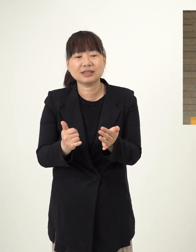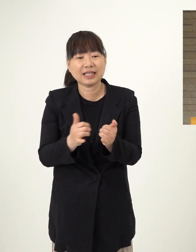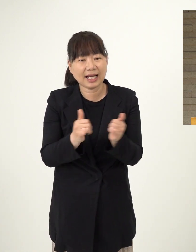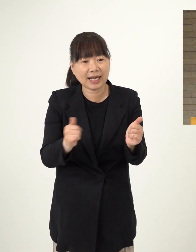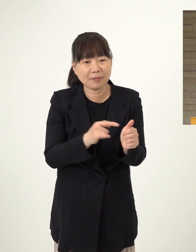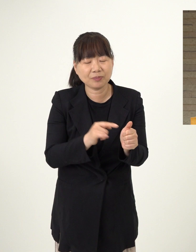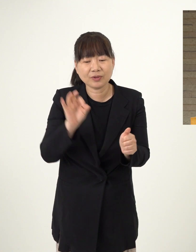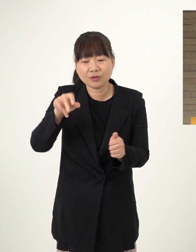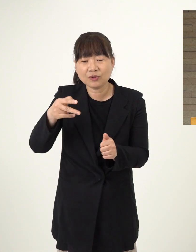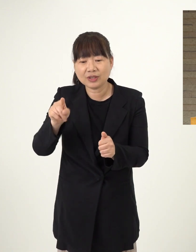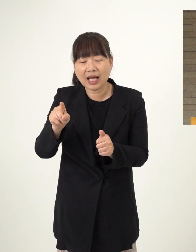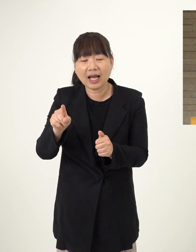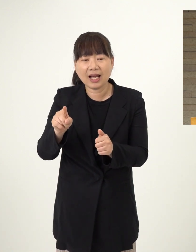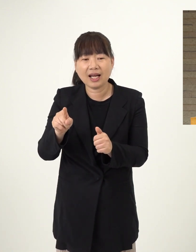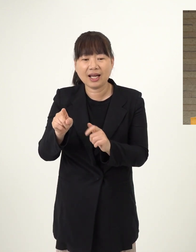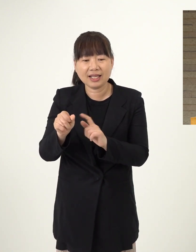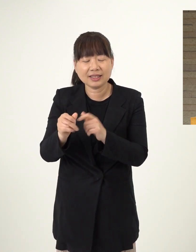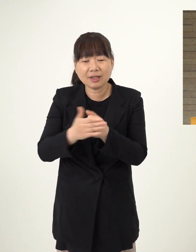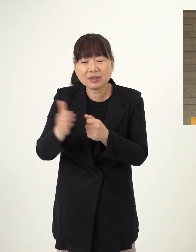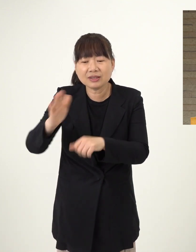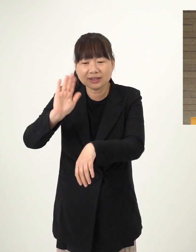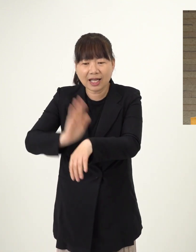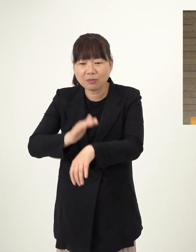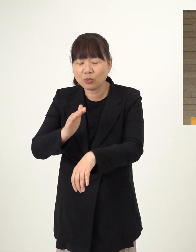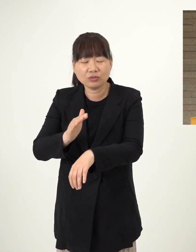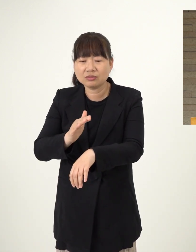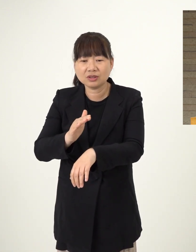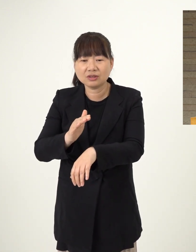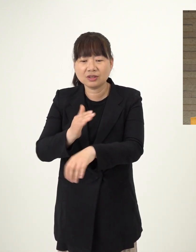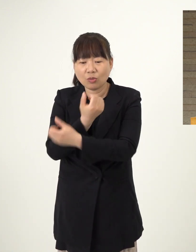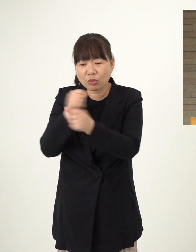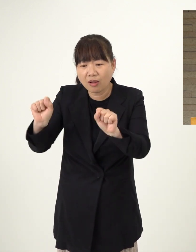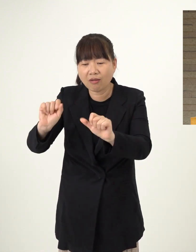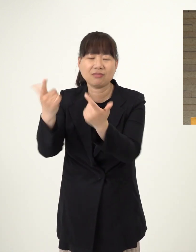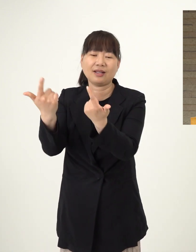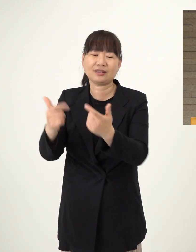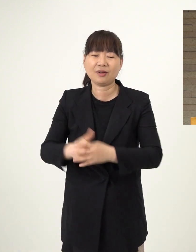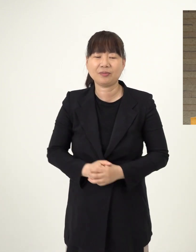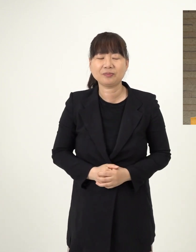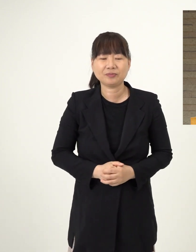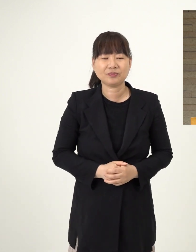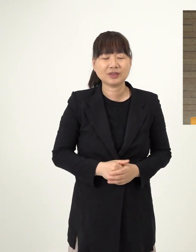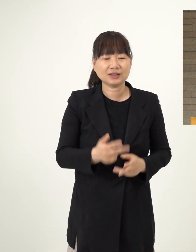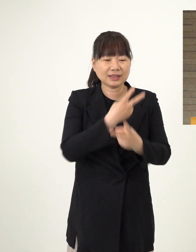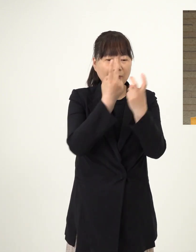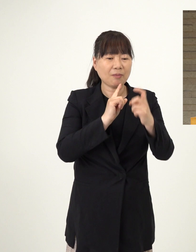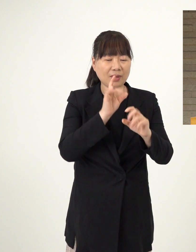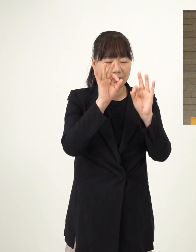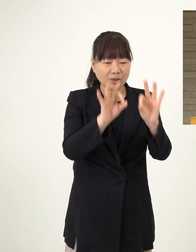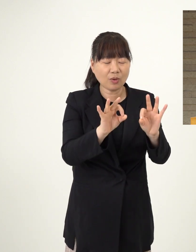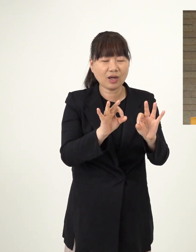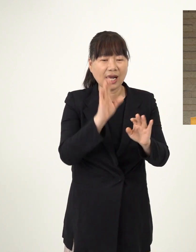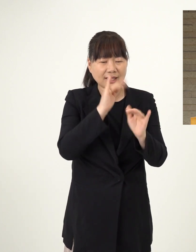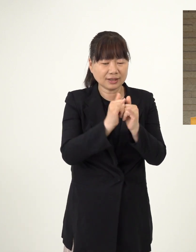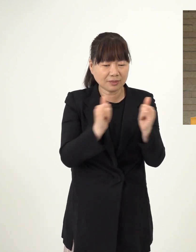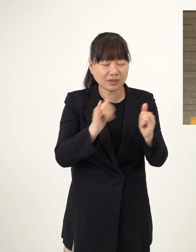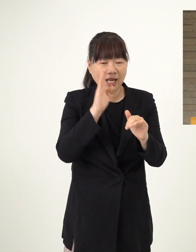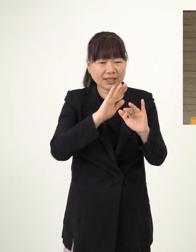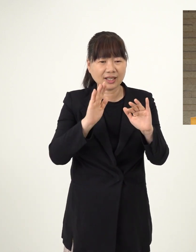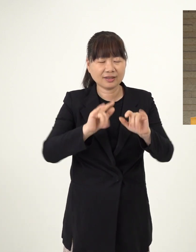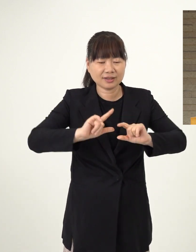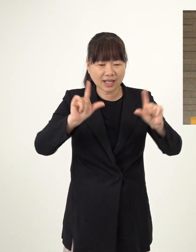잠언 16장 4절에 보면 악한 사람은 악한 날에 악한 일을